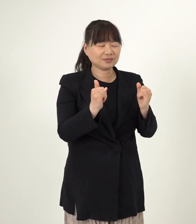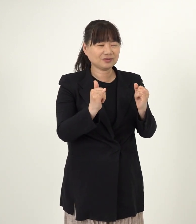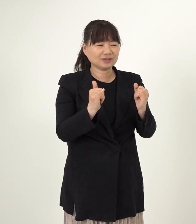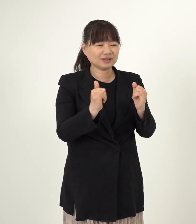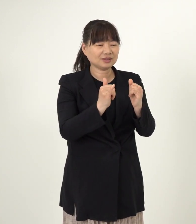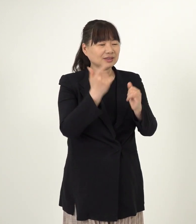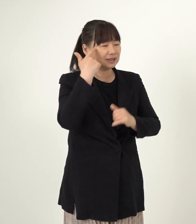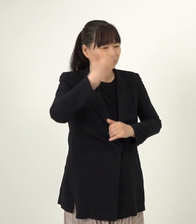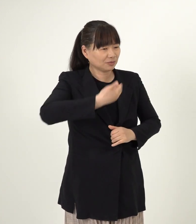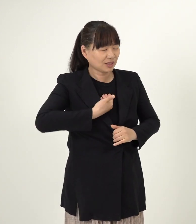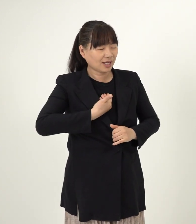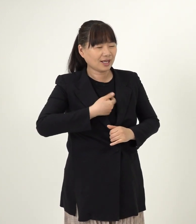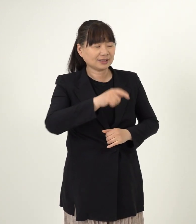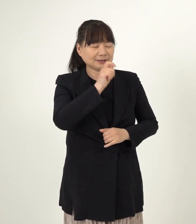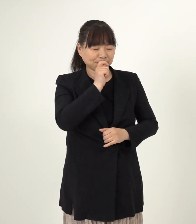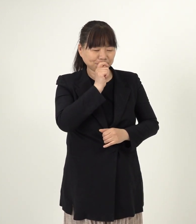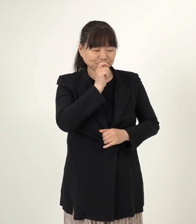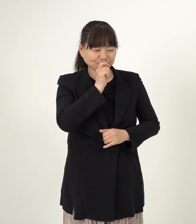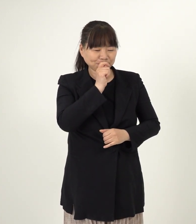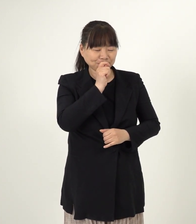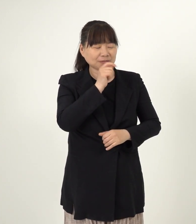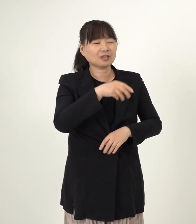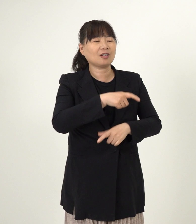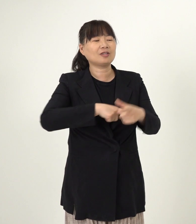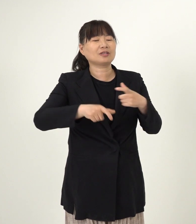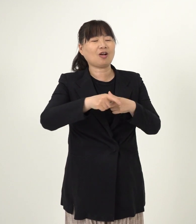대답을 오히려 하신 것이다.